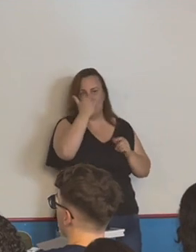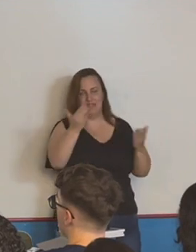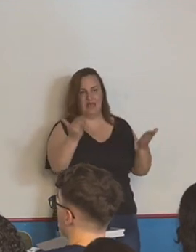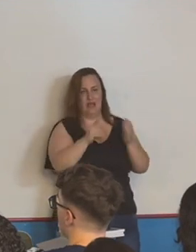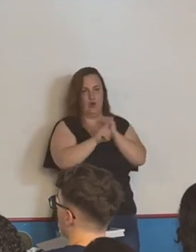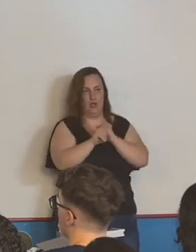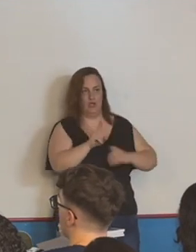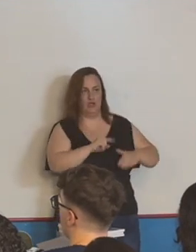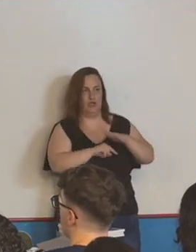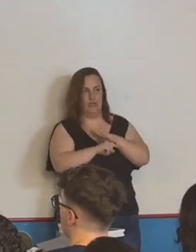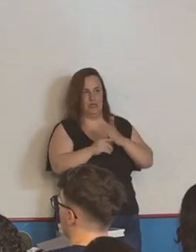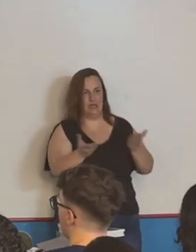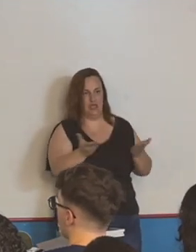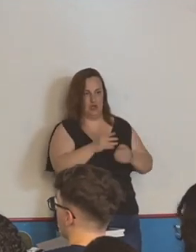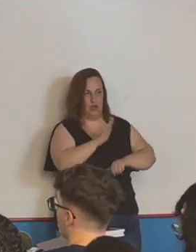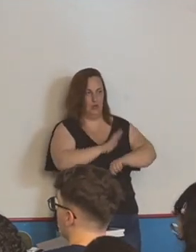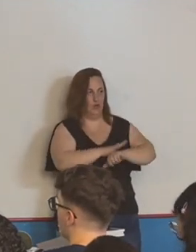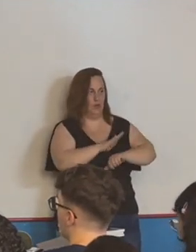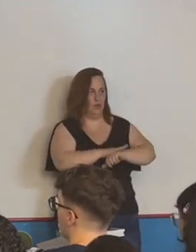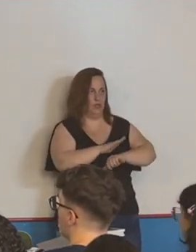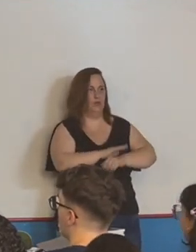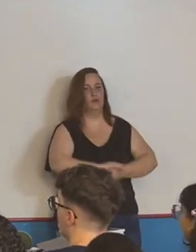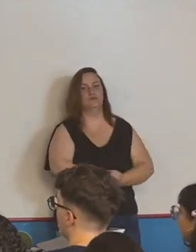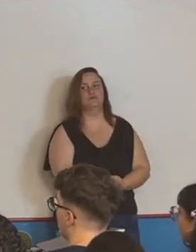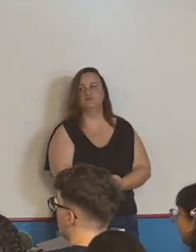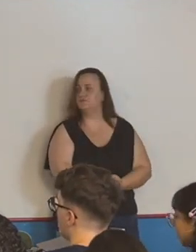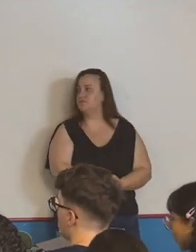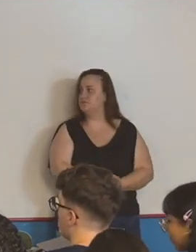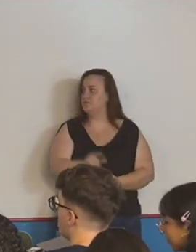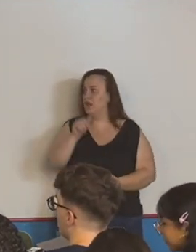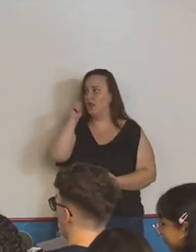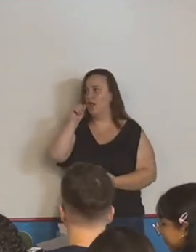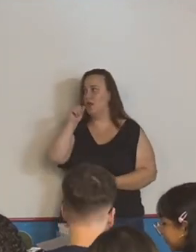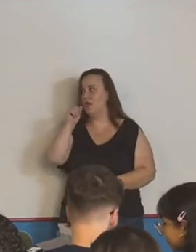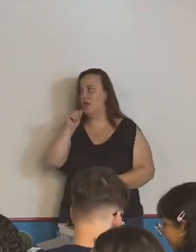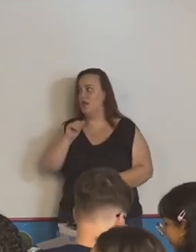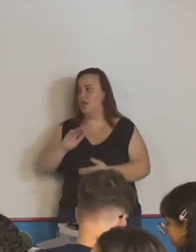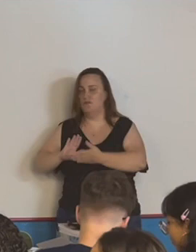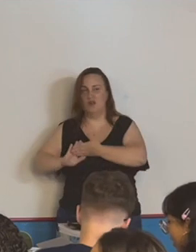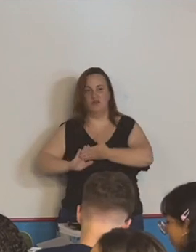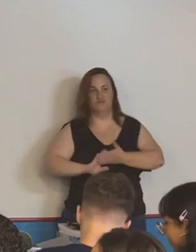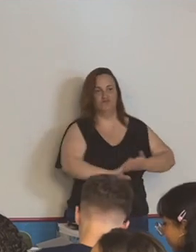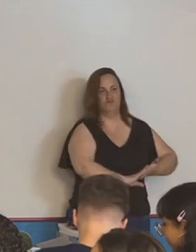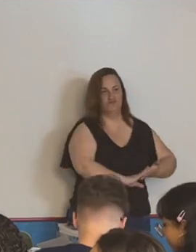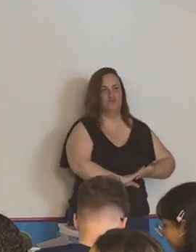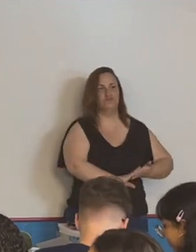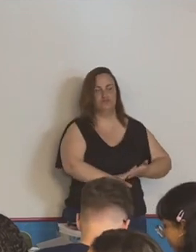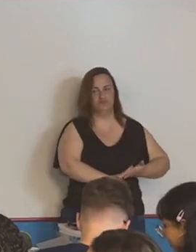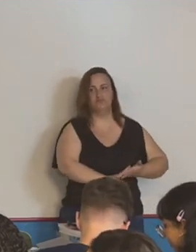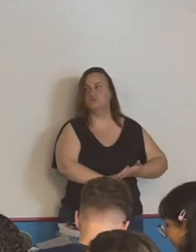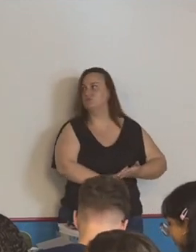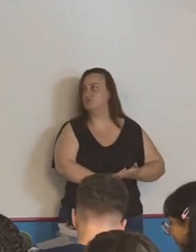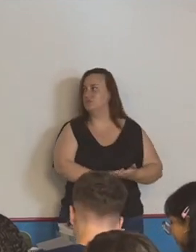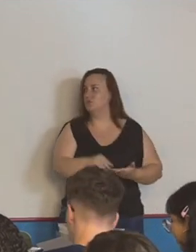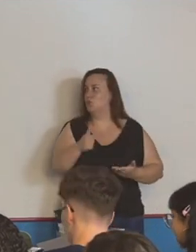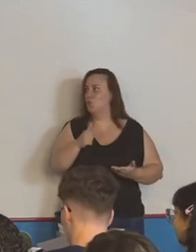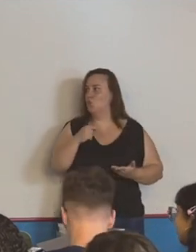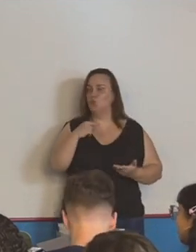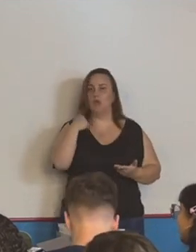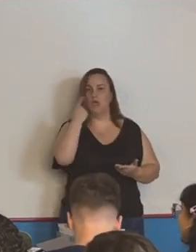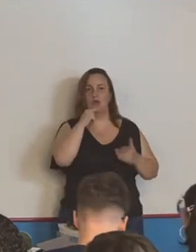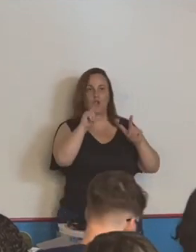Então, essa estrutura patriarcal, a supressão da mulher, né, nesse quadro aqui, não tem o rosto dela,